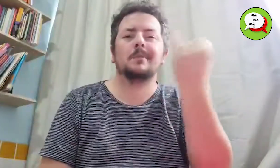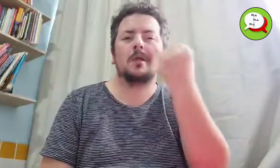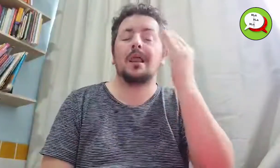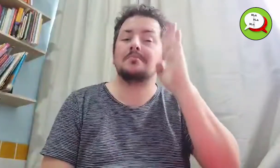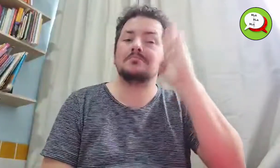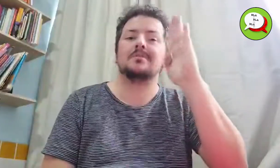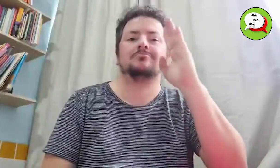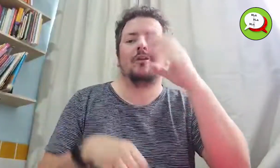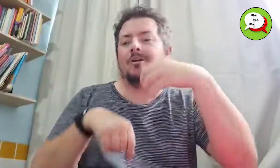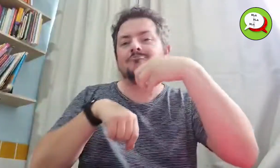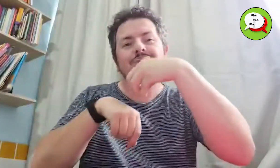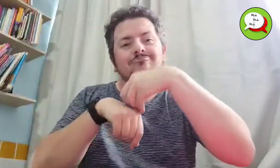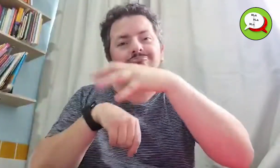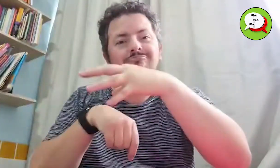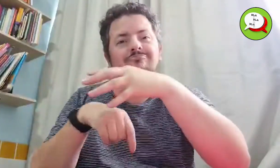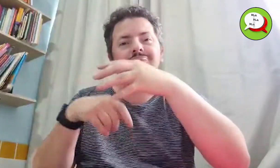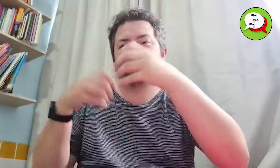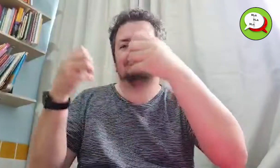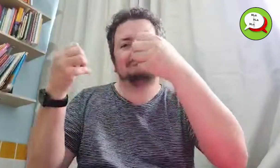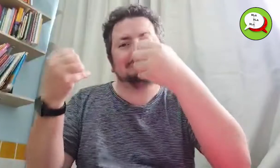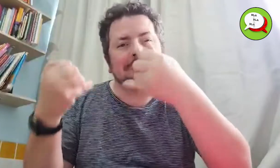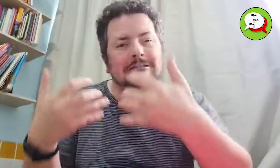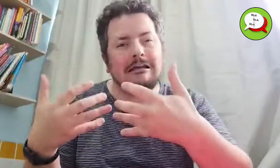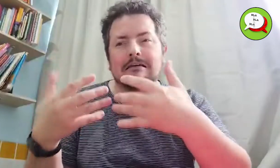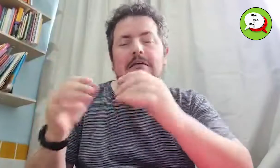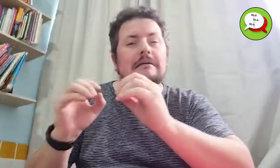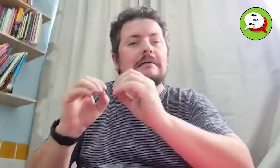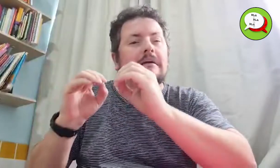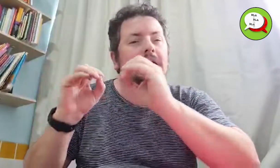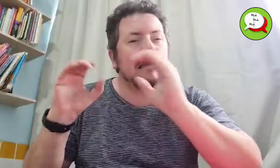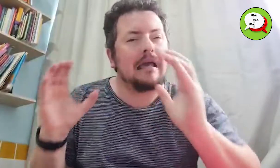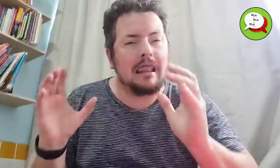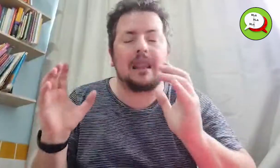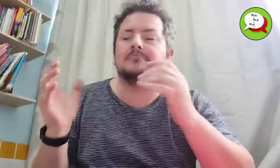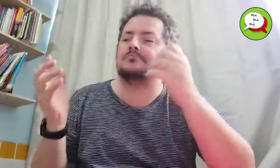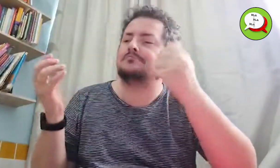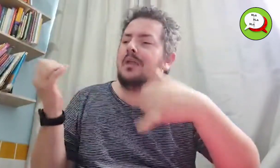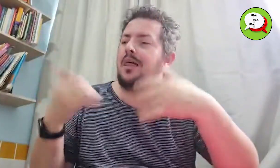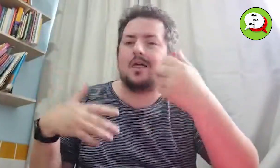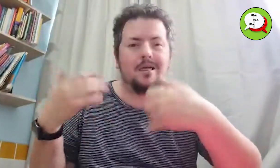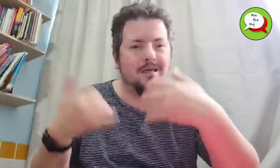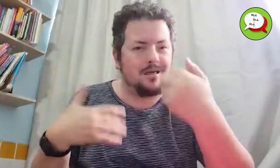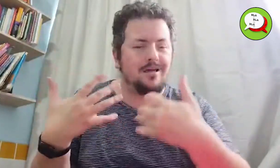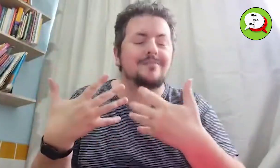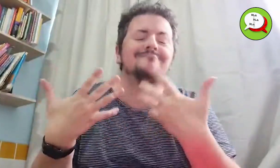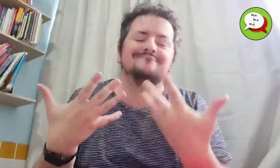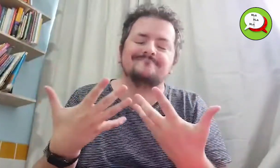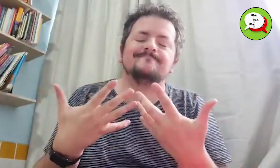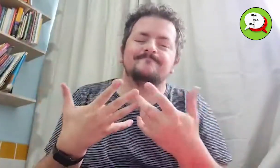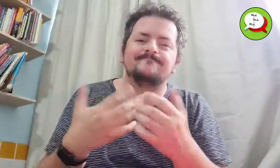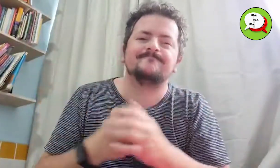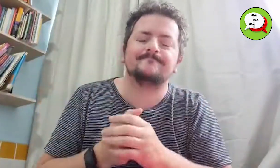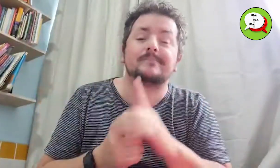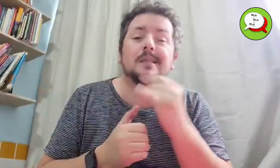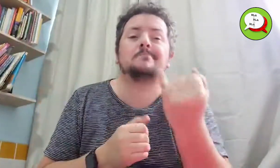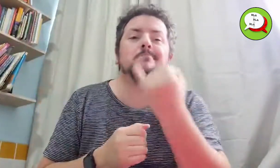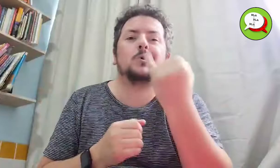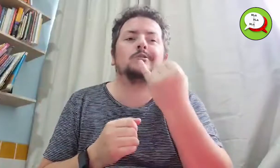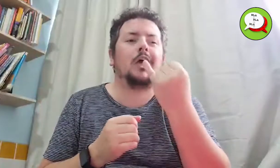bem importante a gente passar essas informações para eles, passar a informação com clareza para ele conhecer.